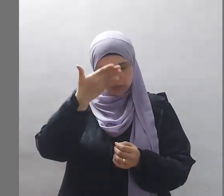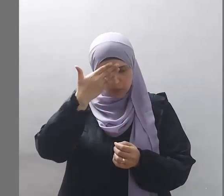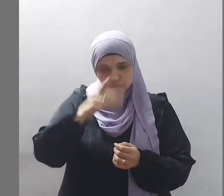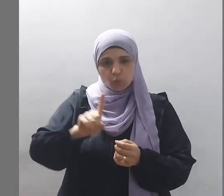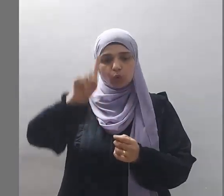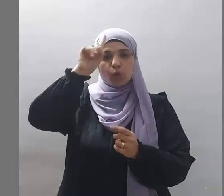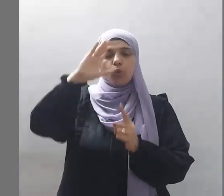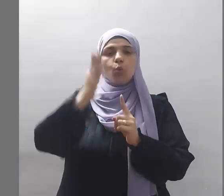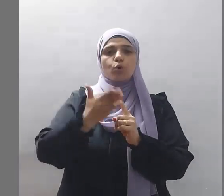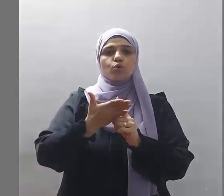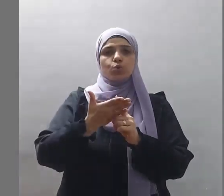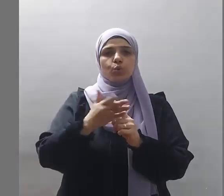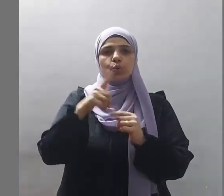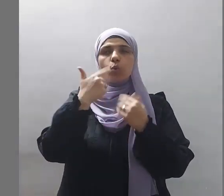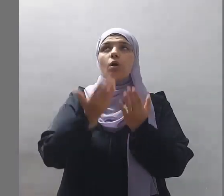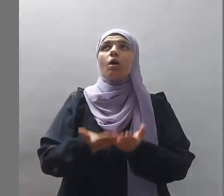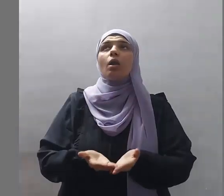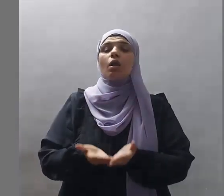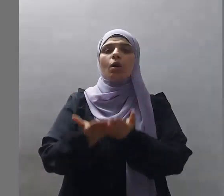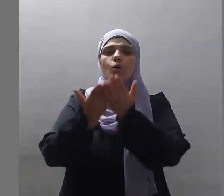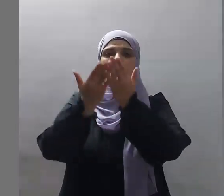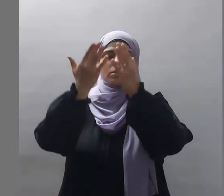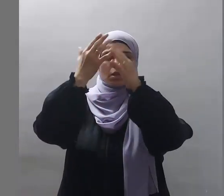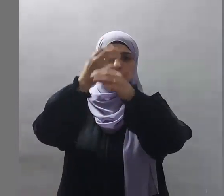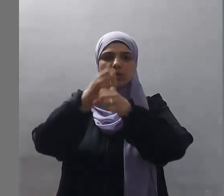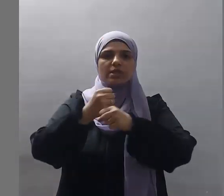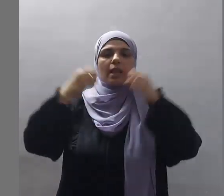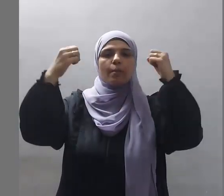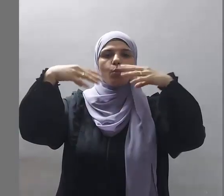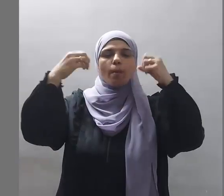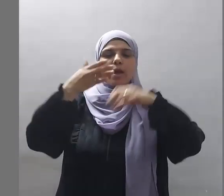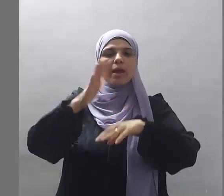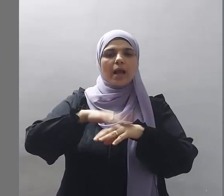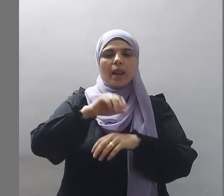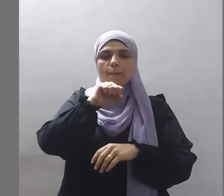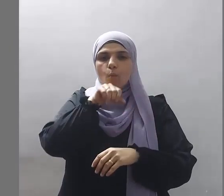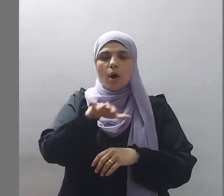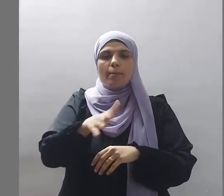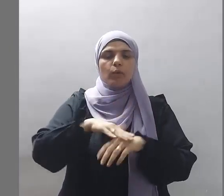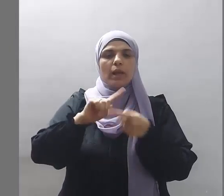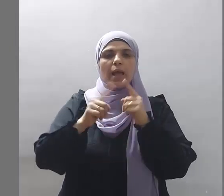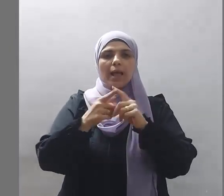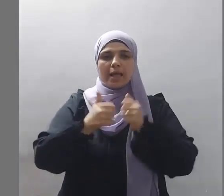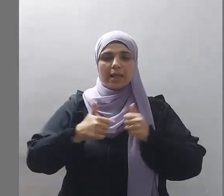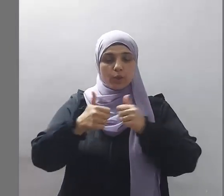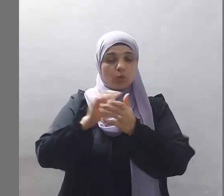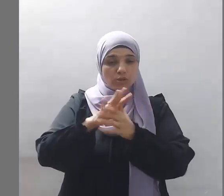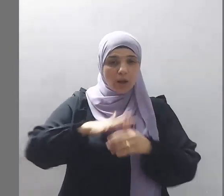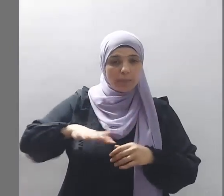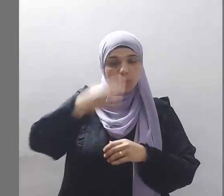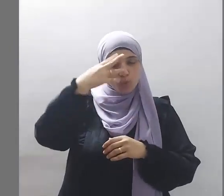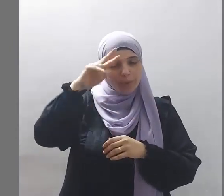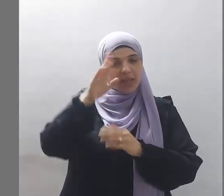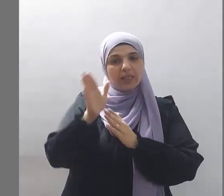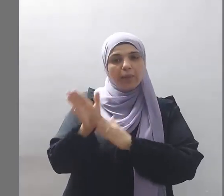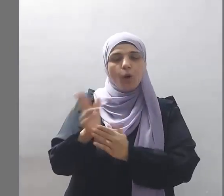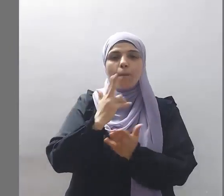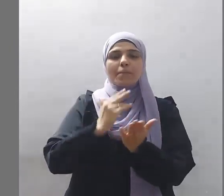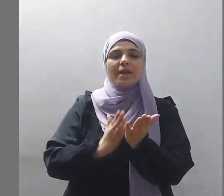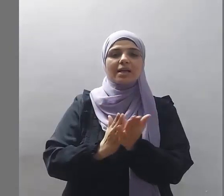محمدا عبده ورسوله. اللهم صل وسلم وبارك عليه وعلى آله وصحبه ومن تبعهم